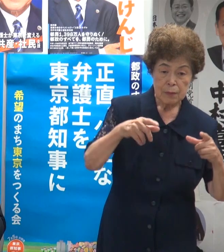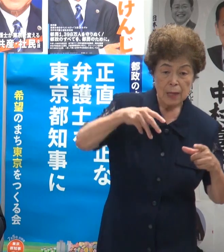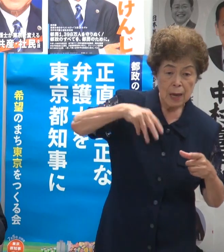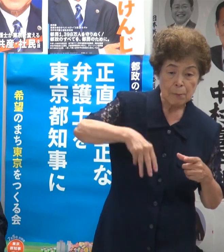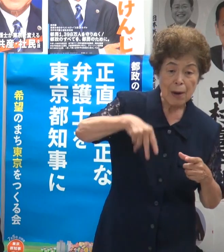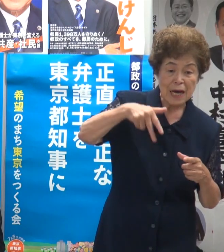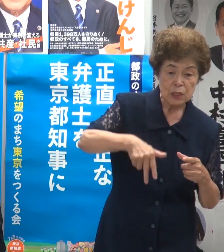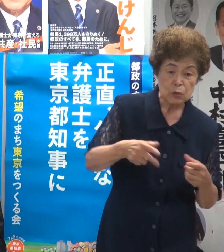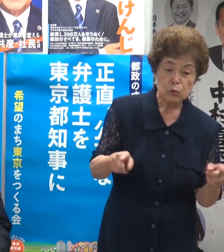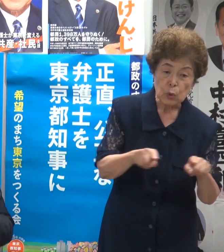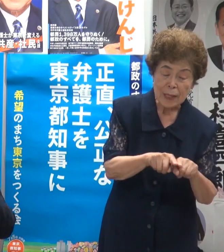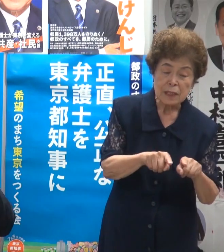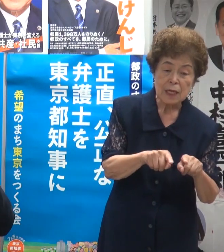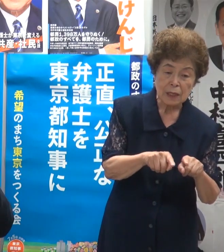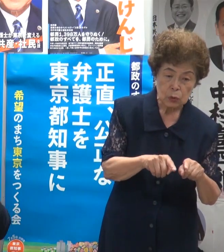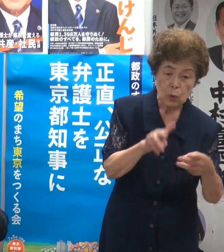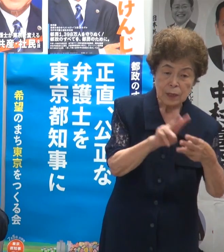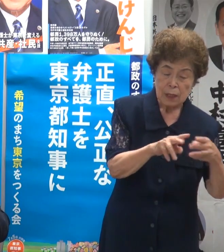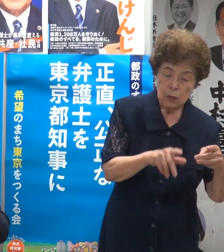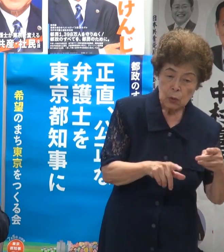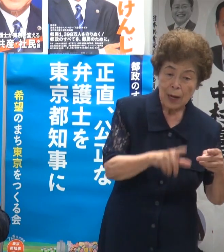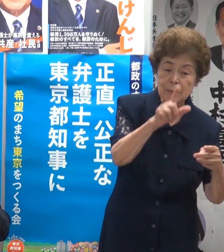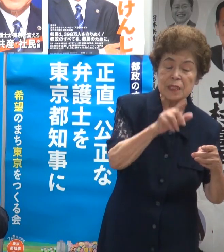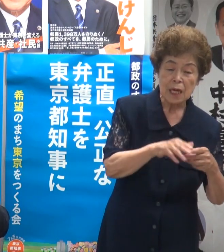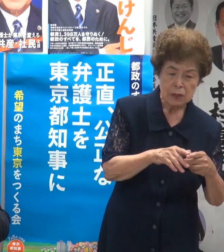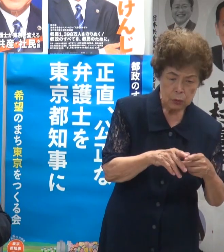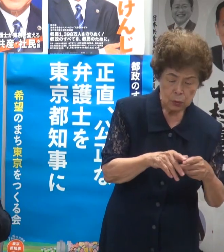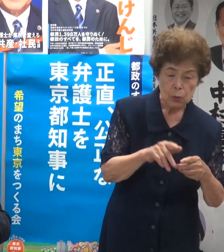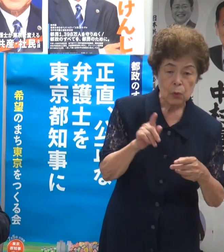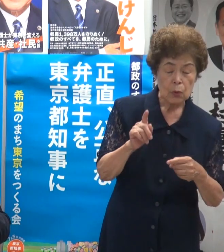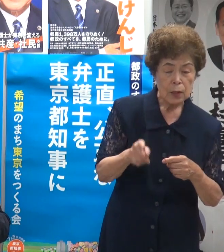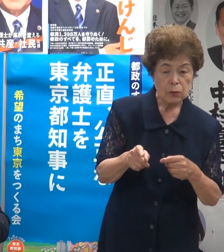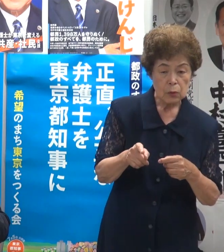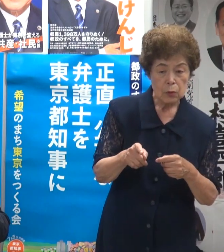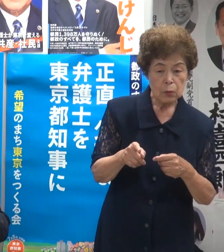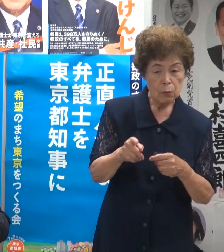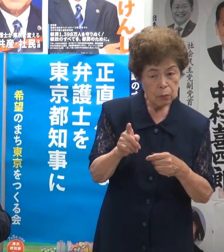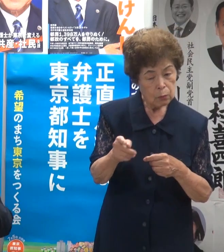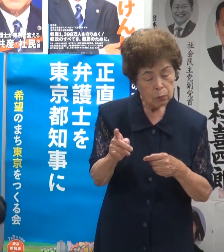川さんだったと思いますけど、私はカジノだけはね導入すべきでないって言